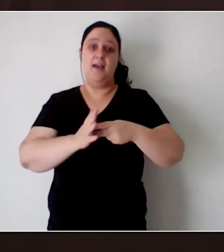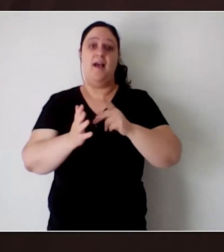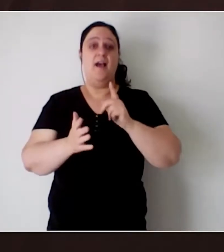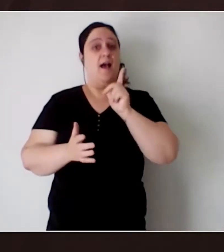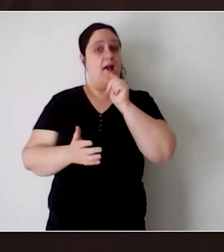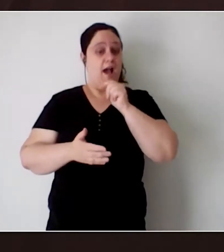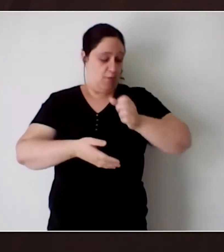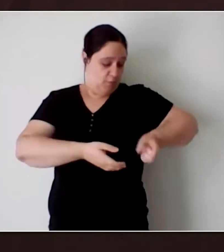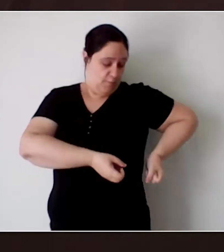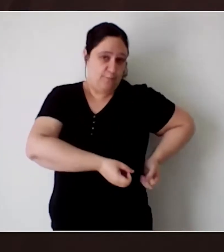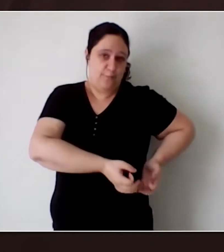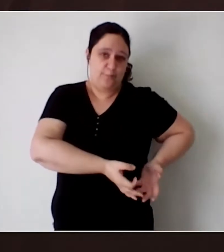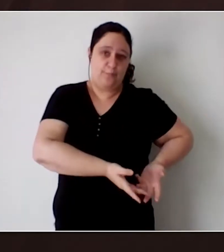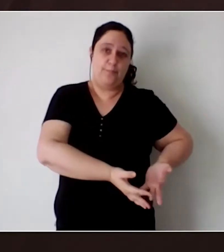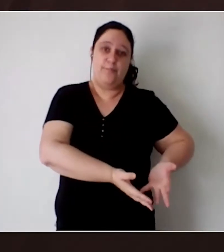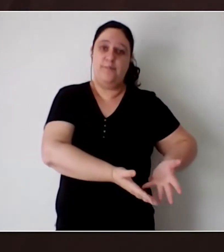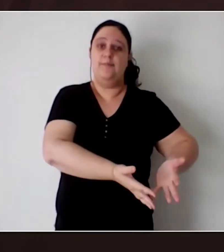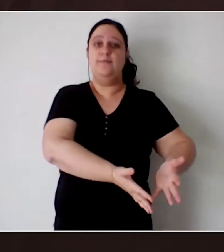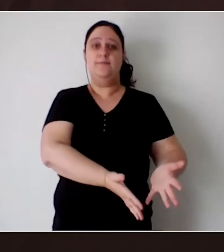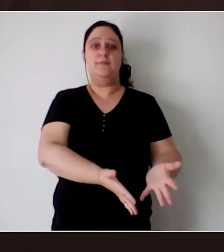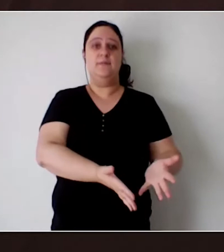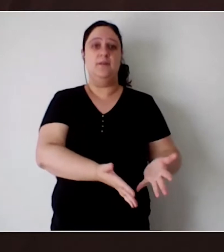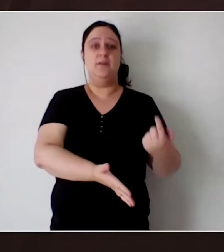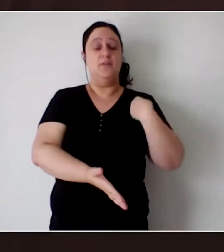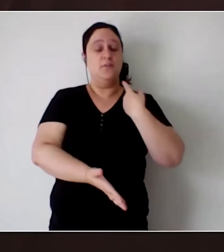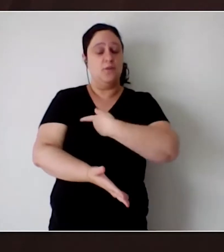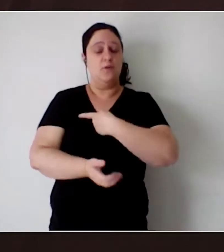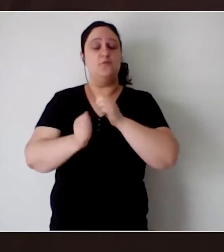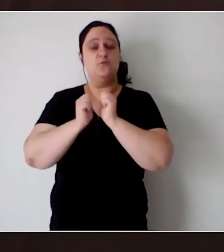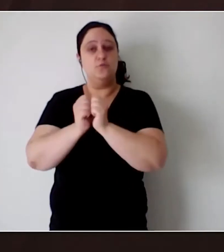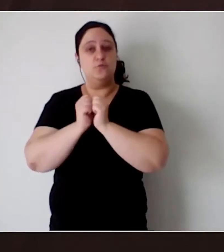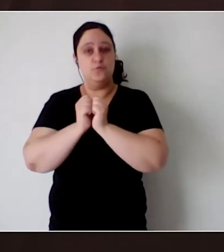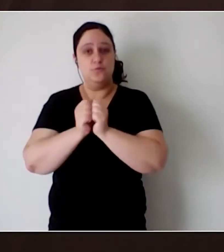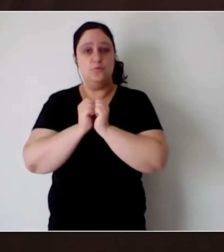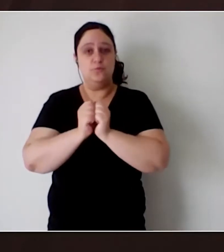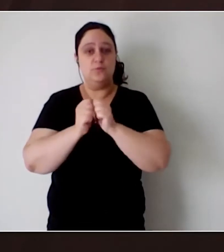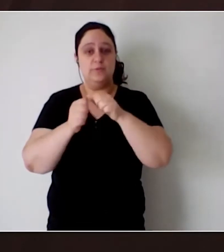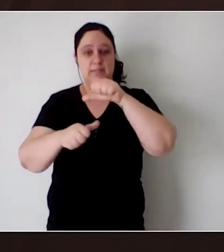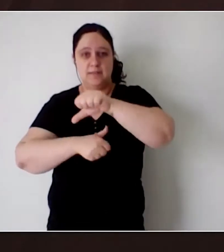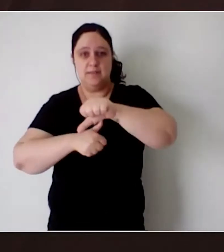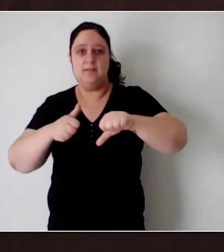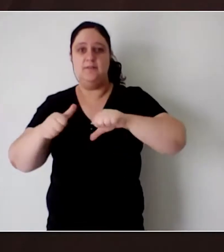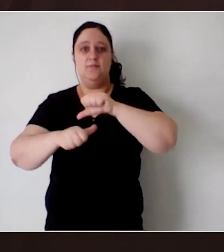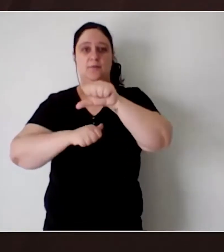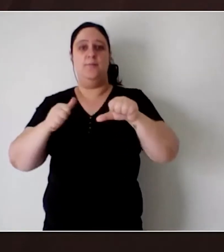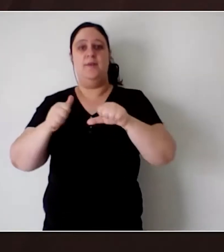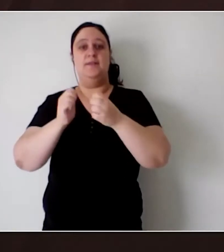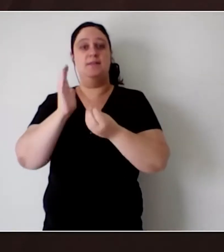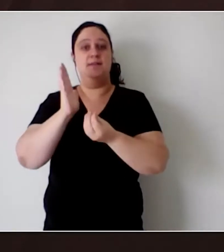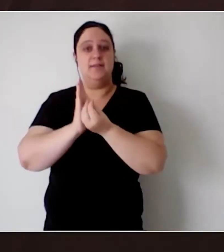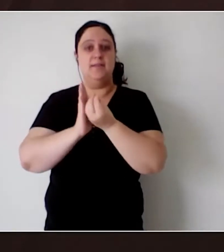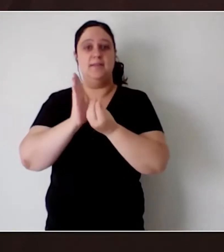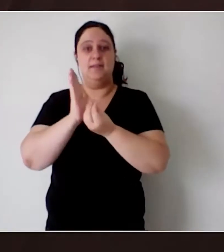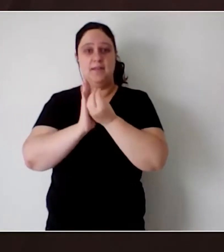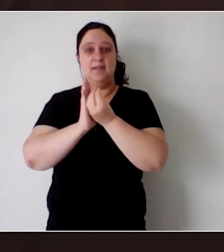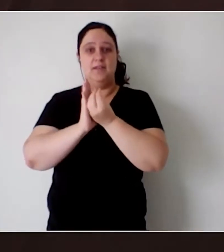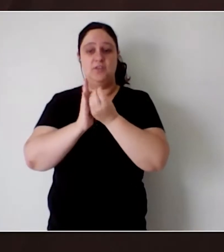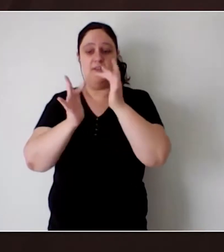nós juntos vamos ser edificados numa igreja que se tornará a noiva de